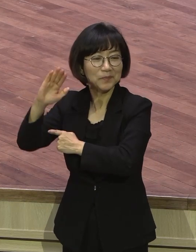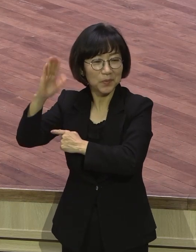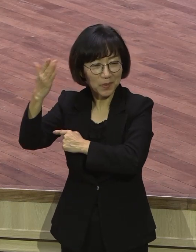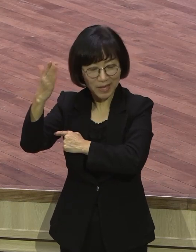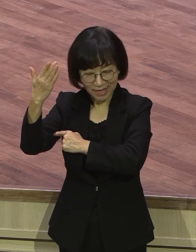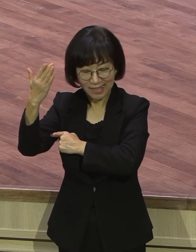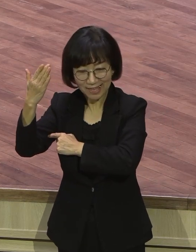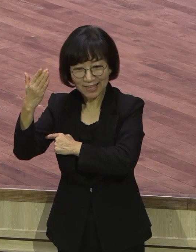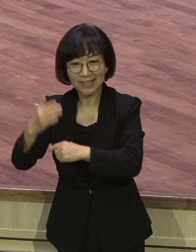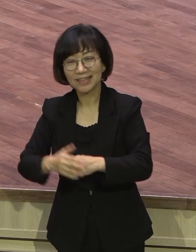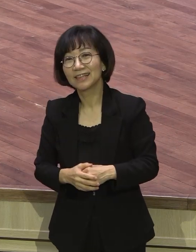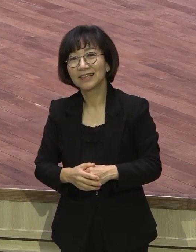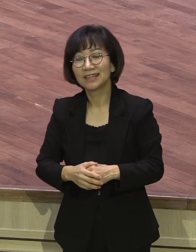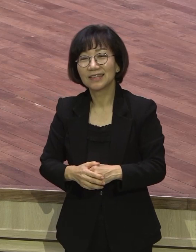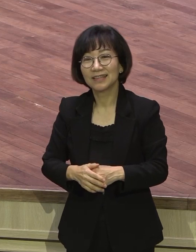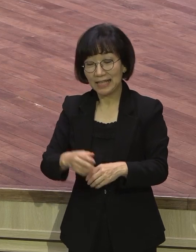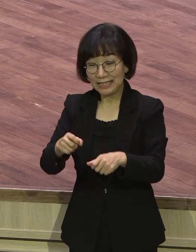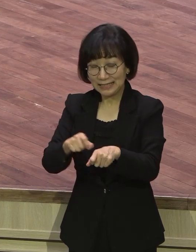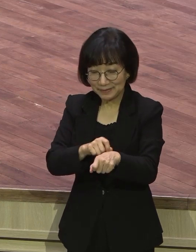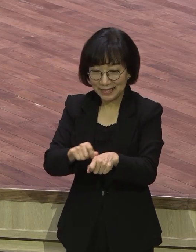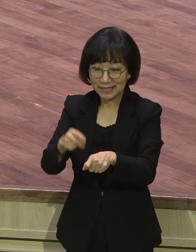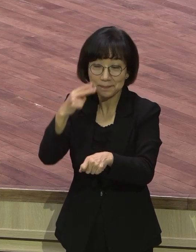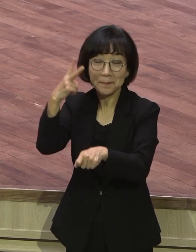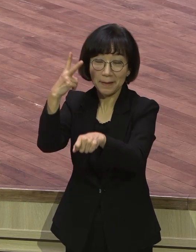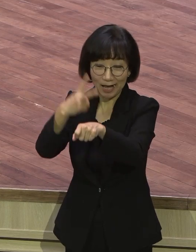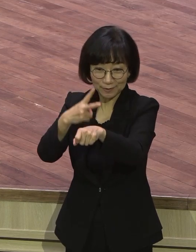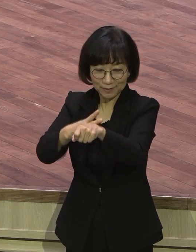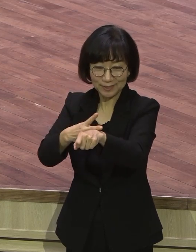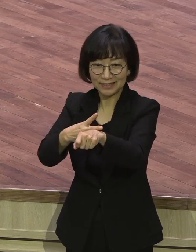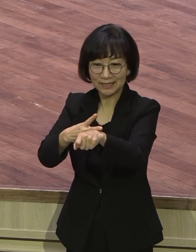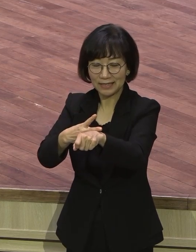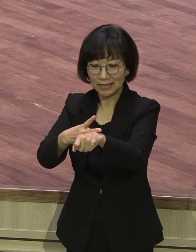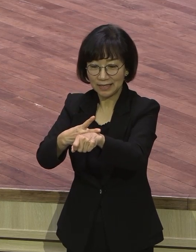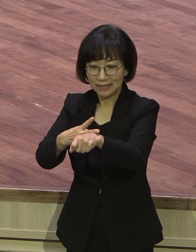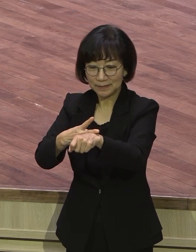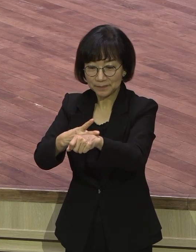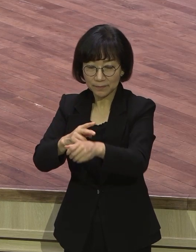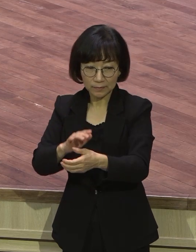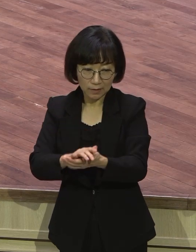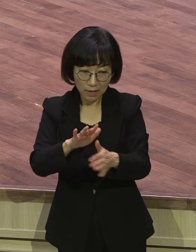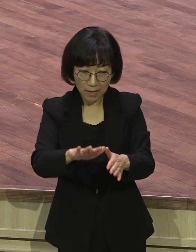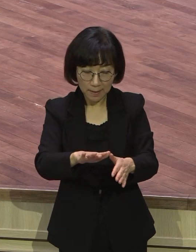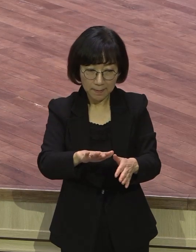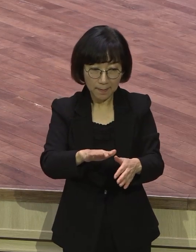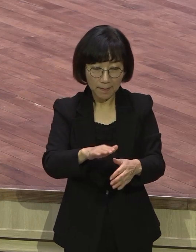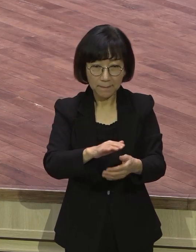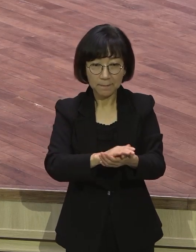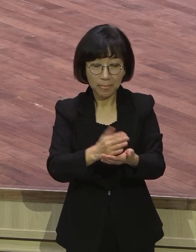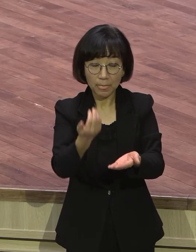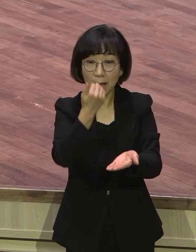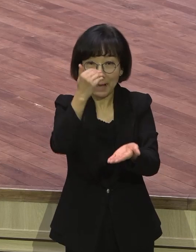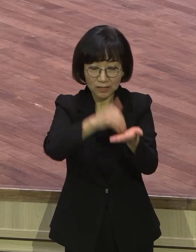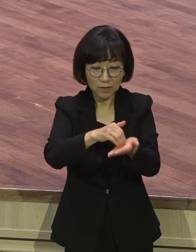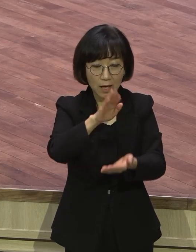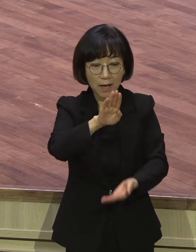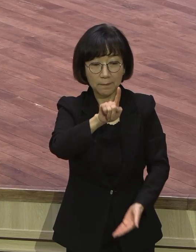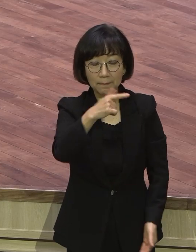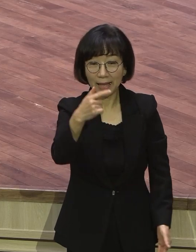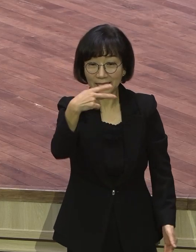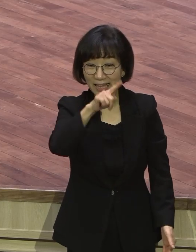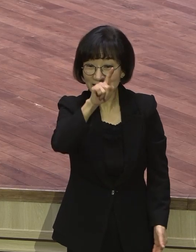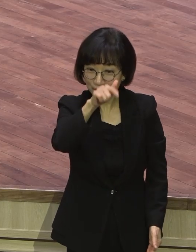특히 파도 바울은 이날 모세가 내리친 그 반석이 바로 예수